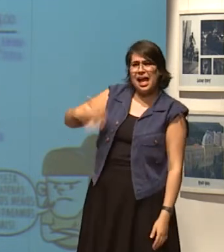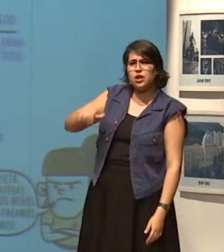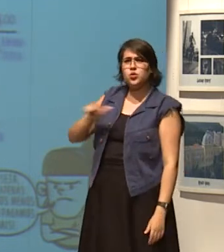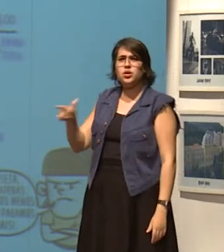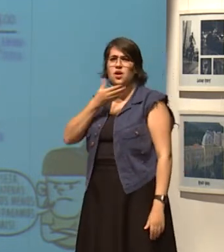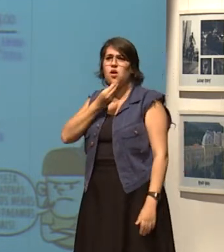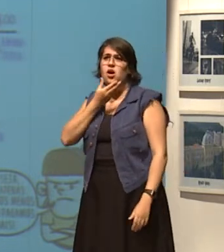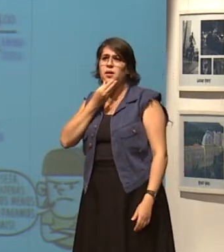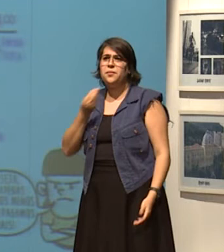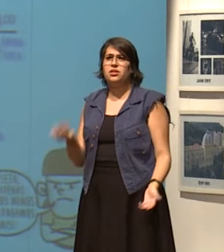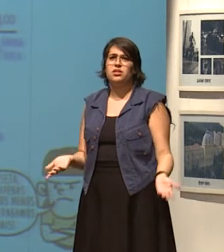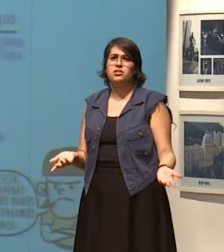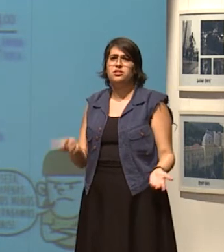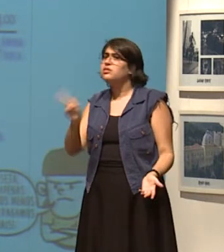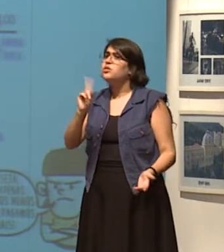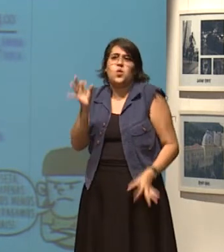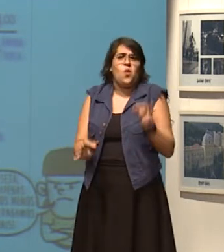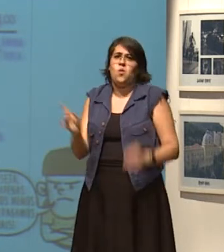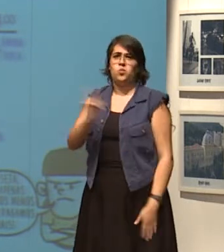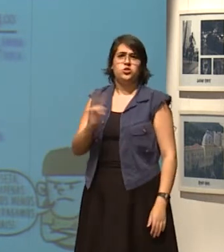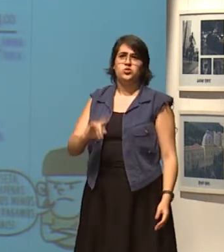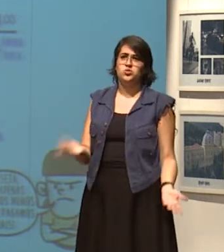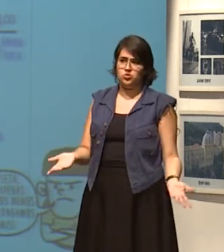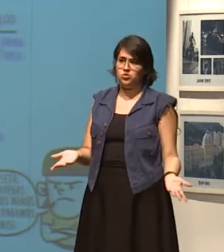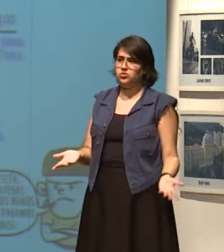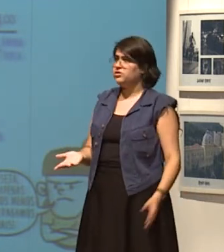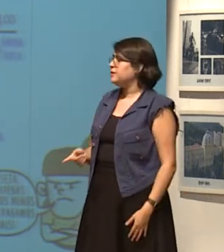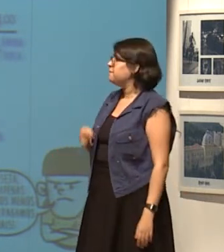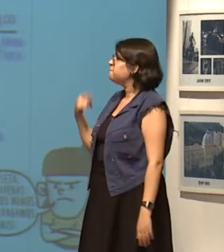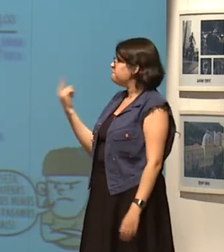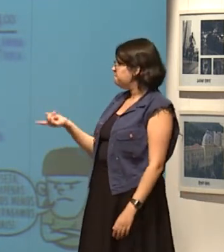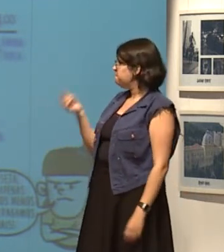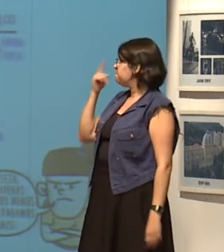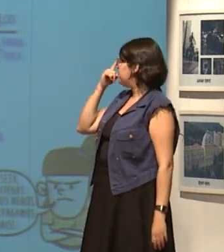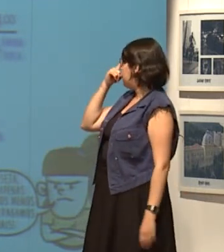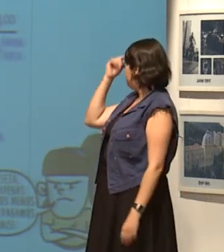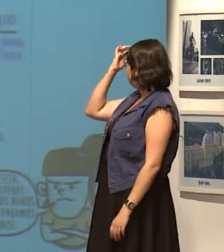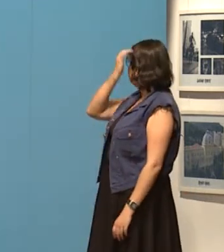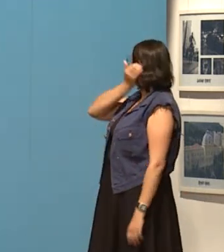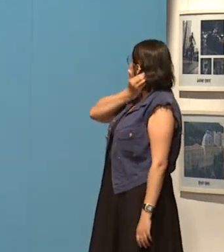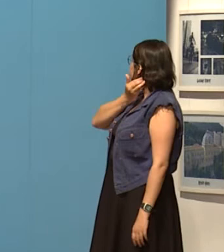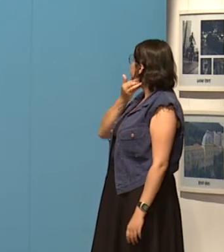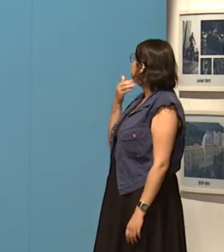mulher ainda paga mais caro nos produtos que ela consome? Isso não é justo, isso não está certo.